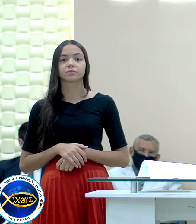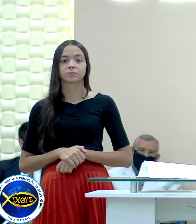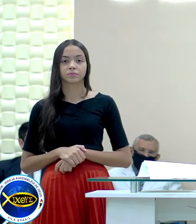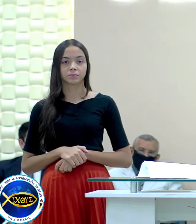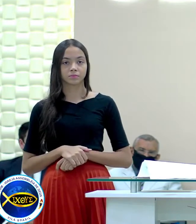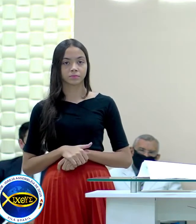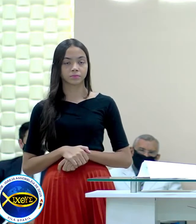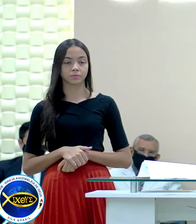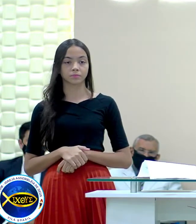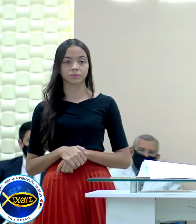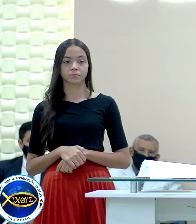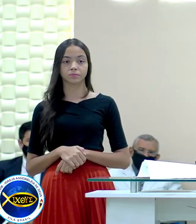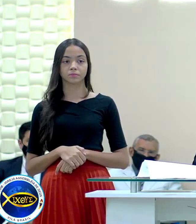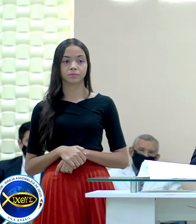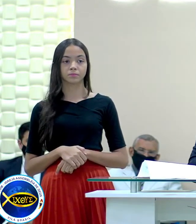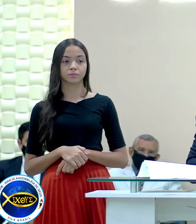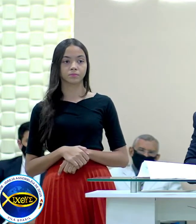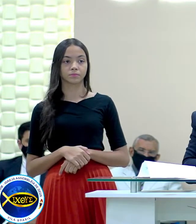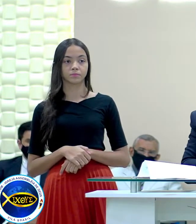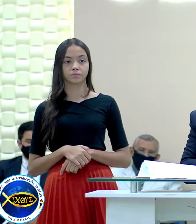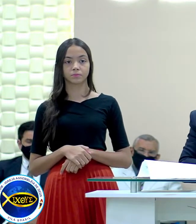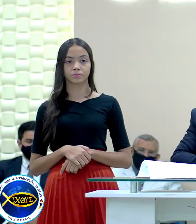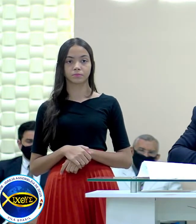sempre. Aleluia,